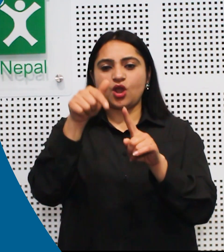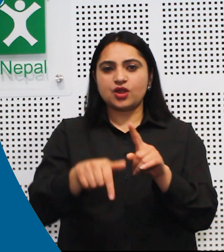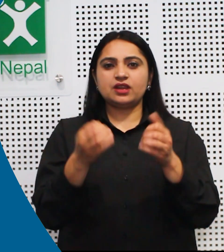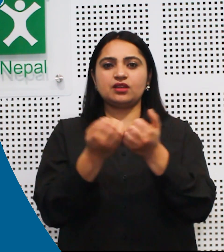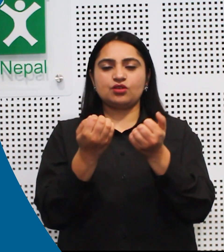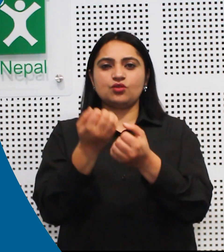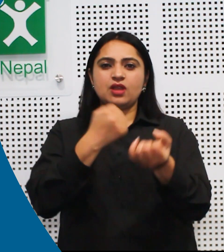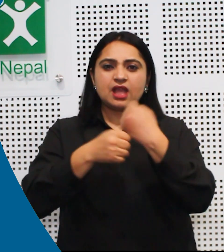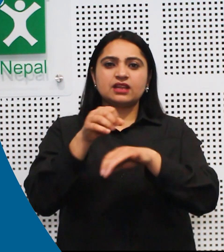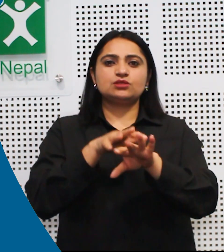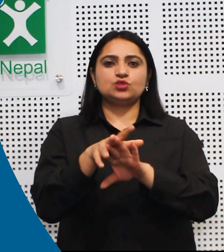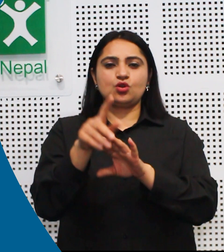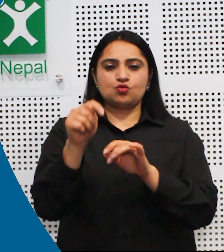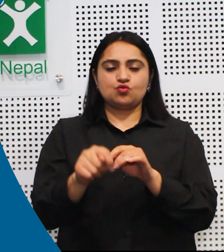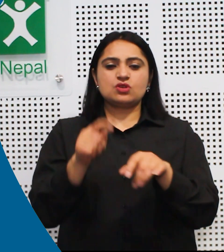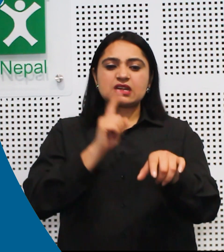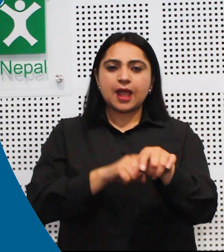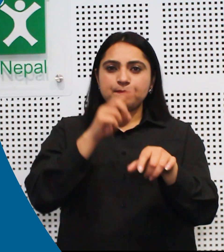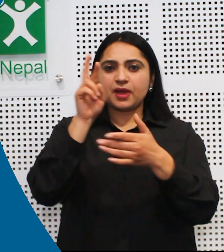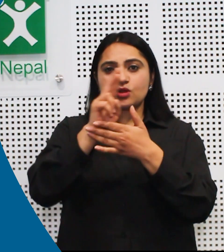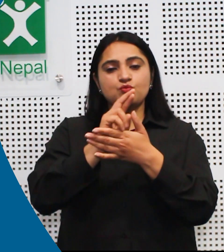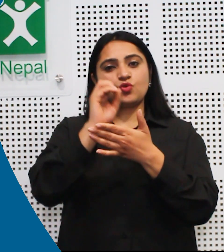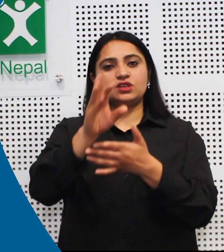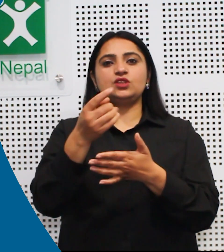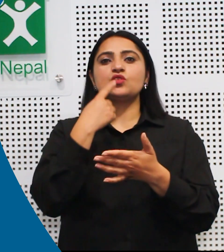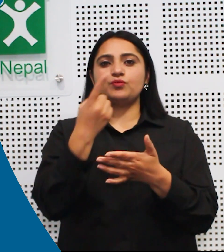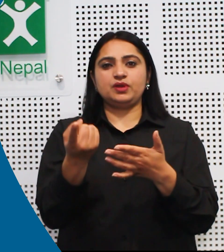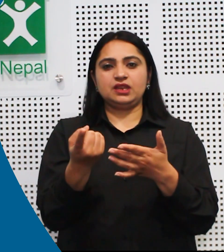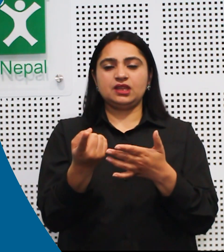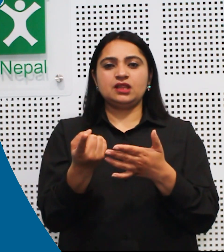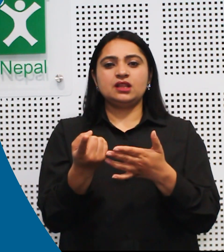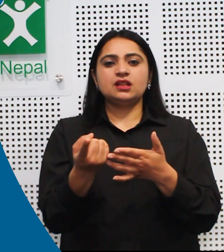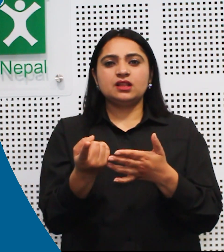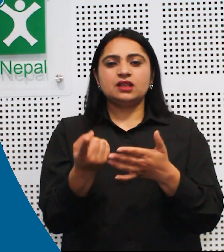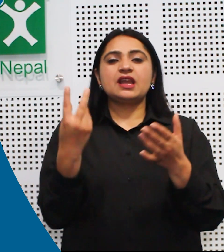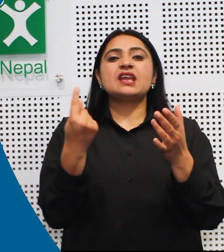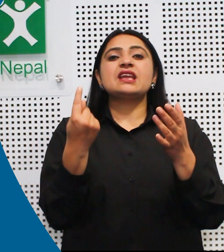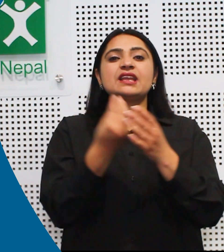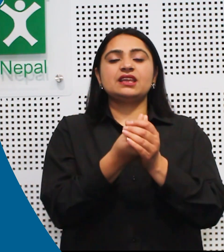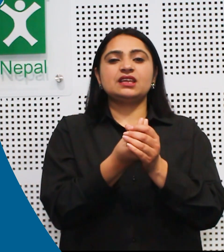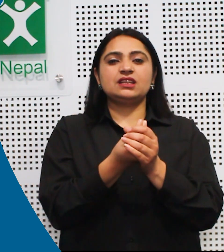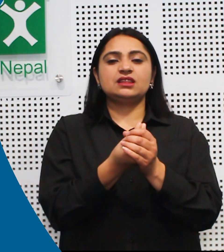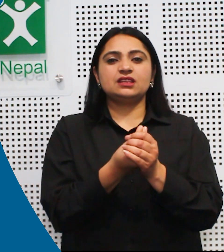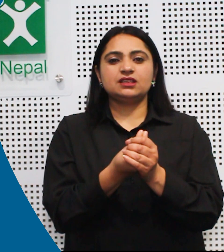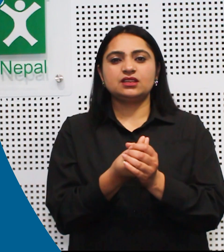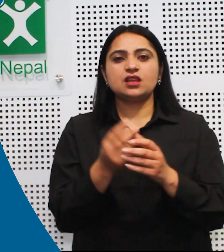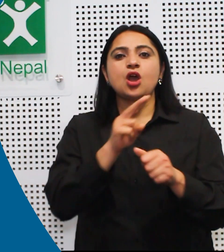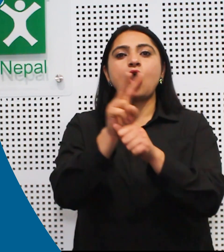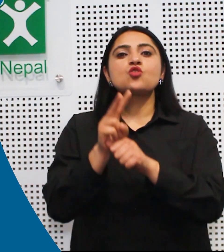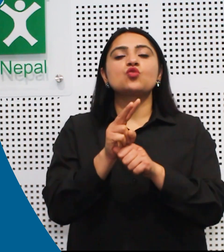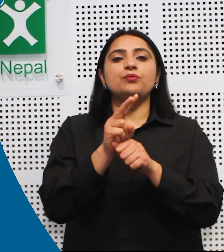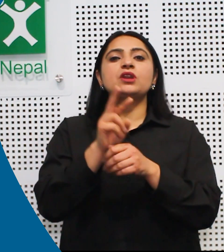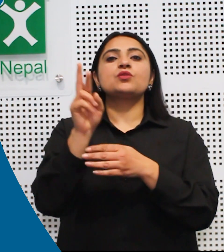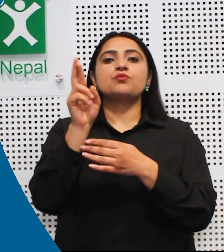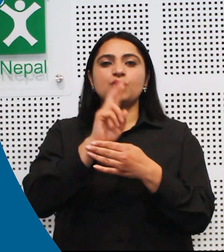गरिरहेका क्रियाकलापहरूको चाहिँ टाइमली रिपोर्टिङ भयो भने त्यो एकीकृत प्रतिवेदन तयार गर्न सकिन्छ भनेर एकीकृत यो अनुगमन प्रतिवेदन